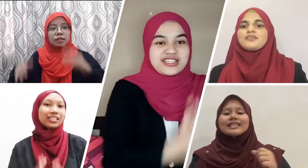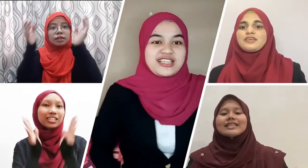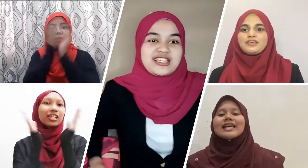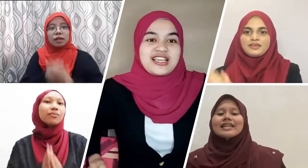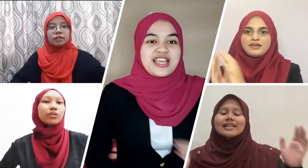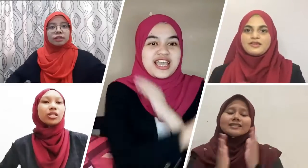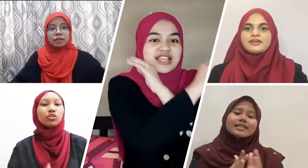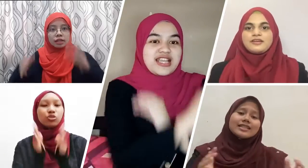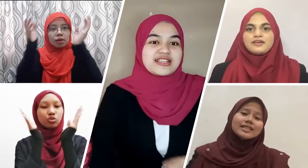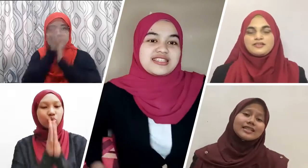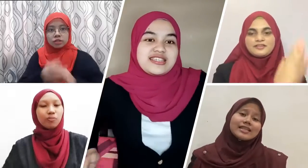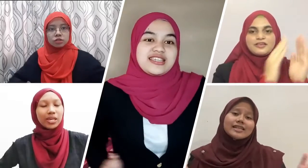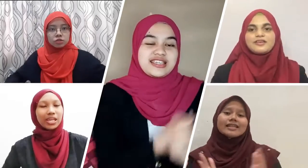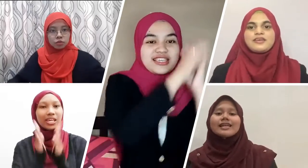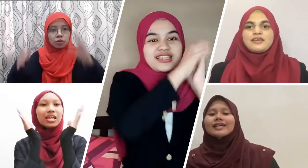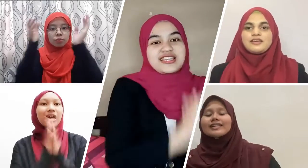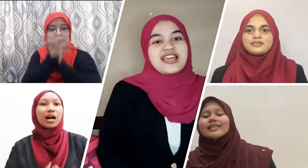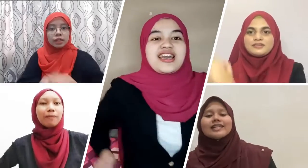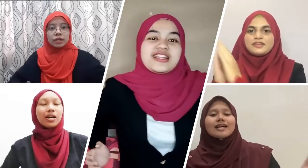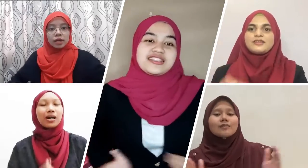rezeki.